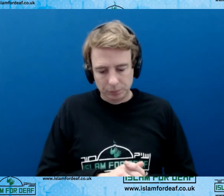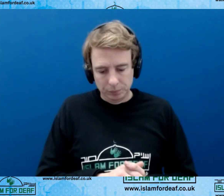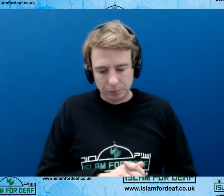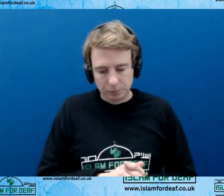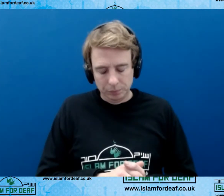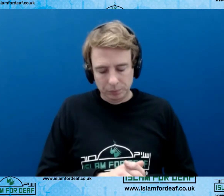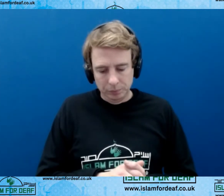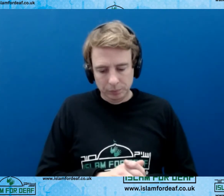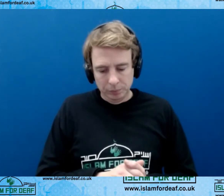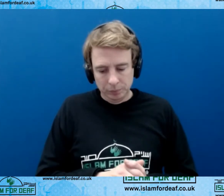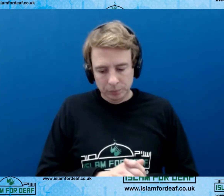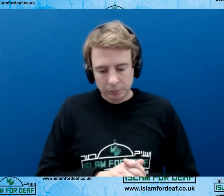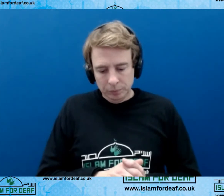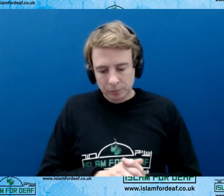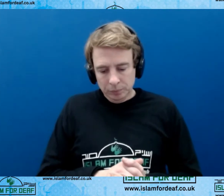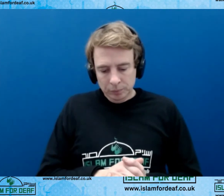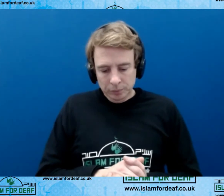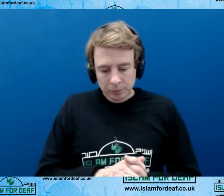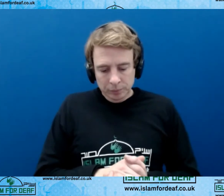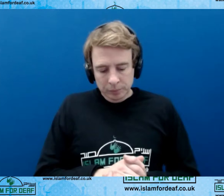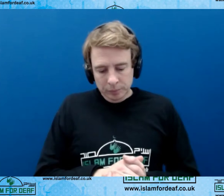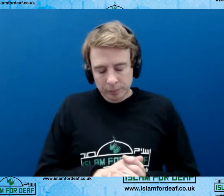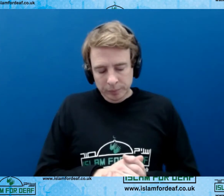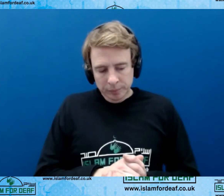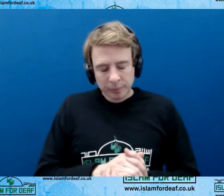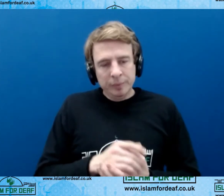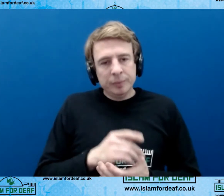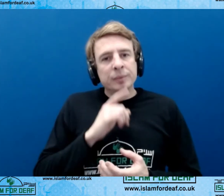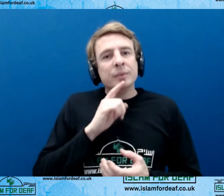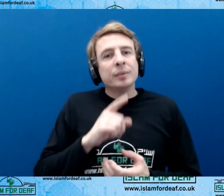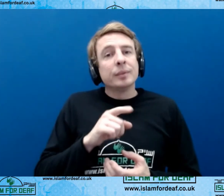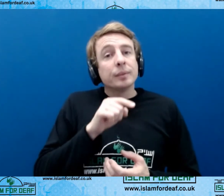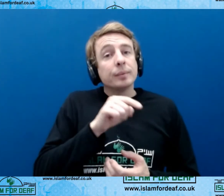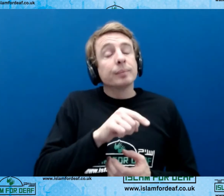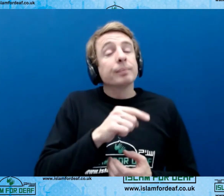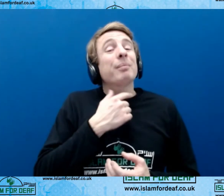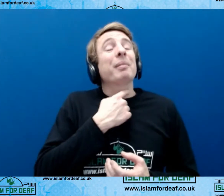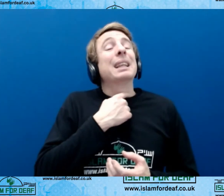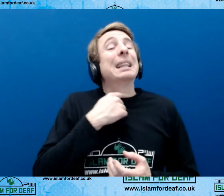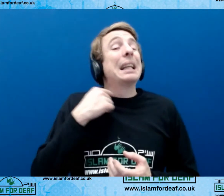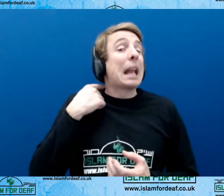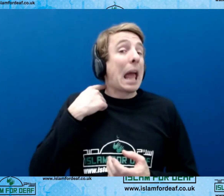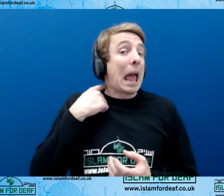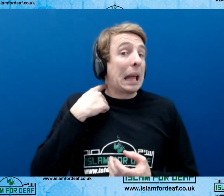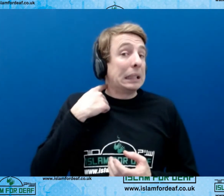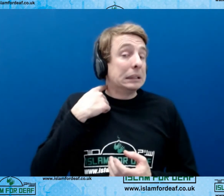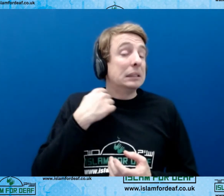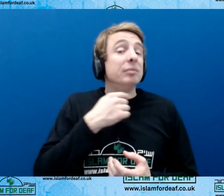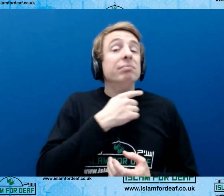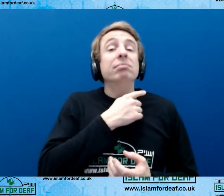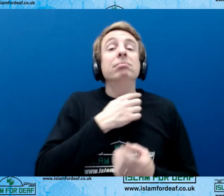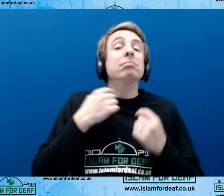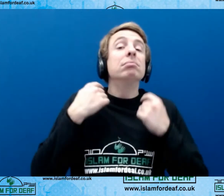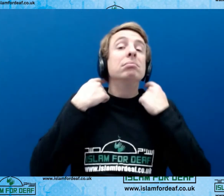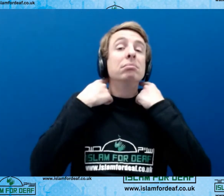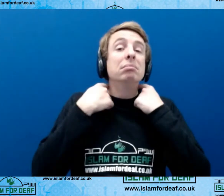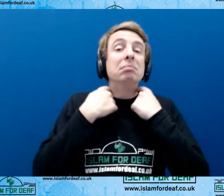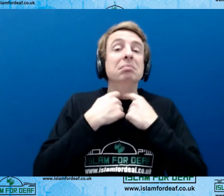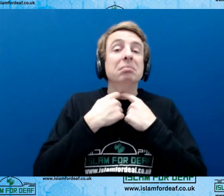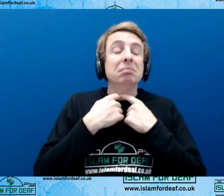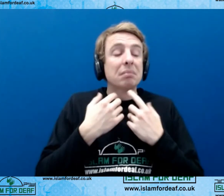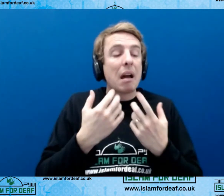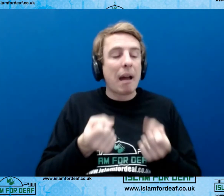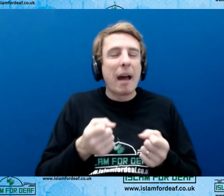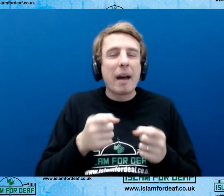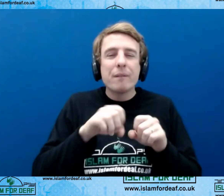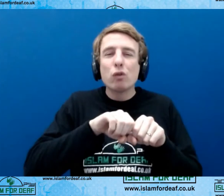That around her neck is a twisted rope. يا شيخنا الحبل من حديد. هو حبل يقال أنه من